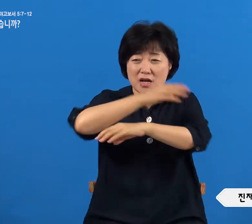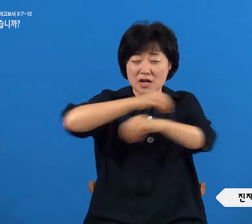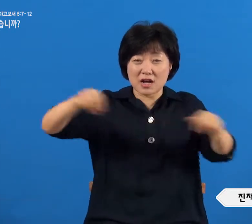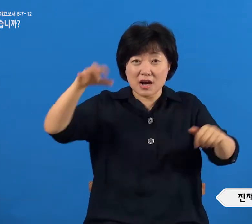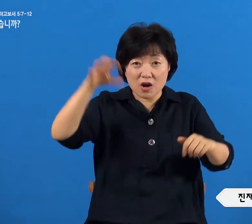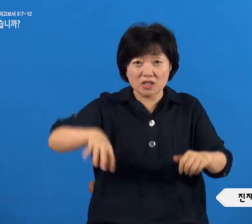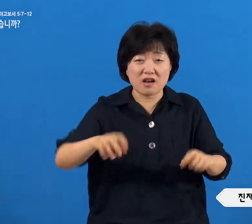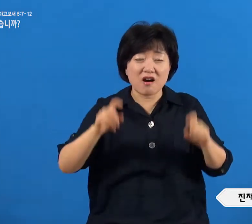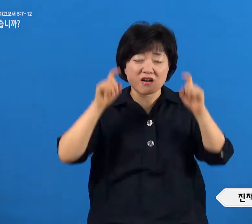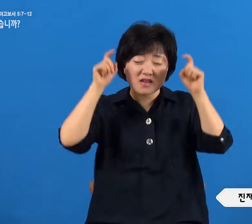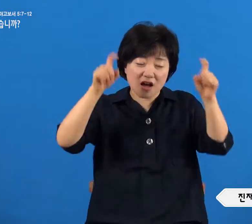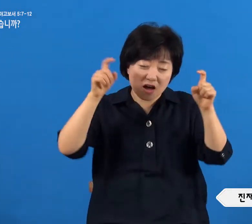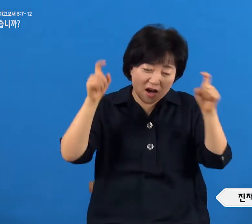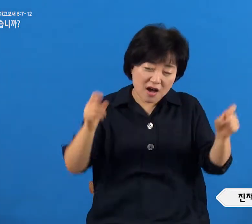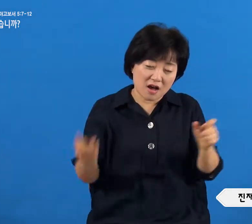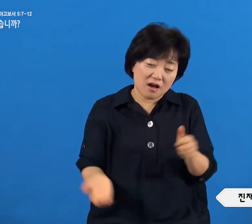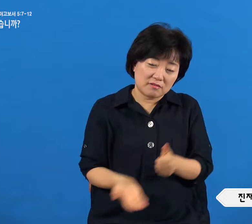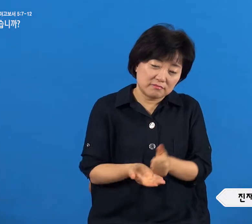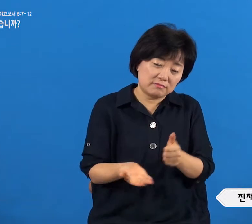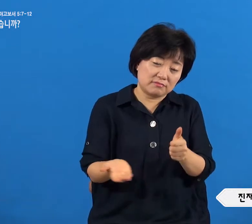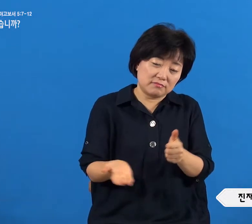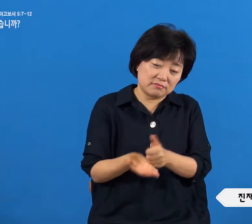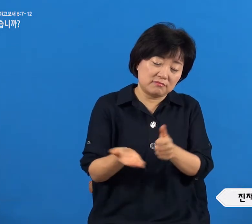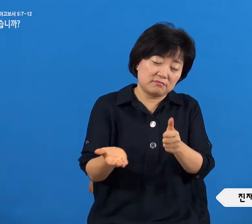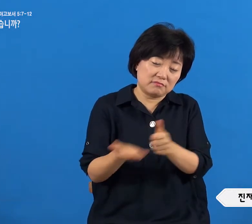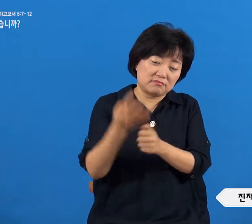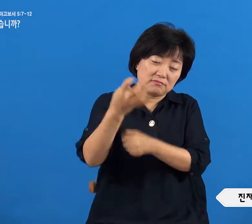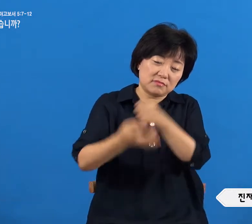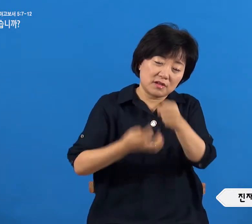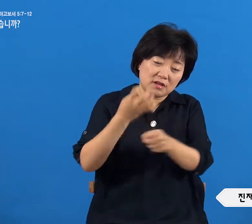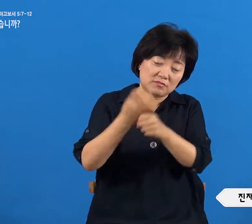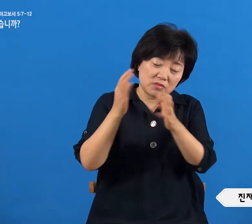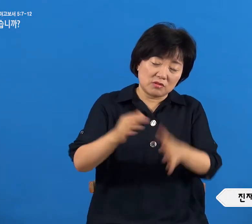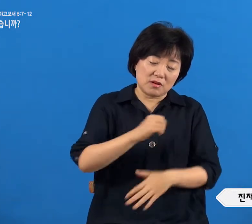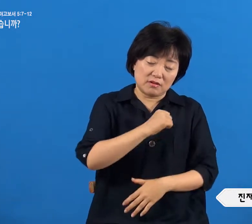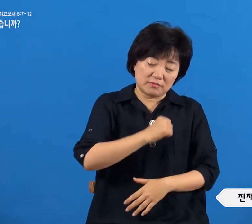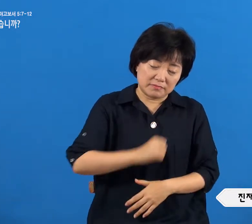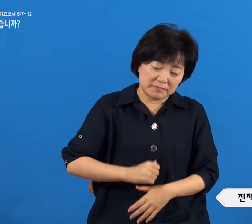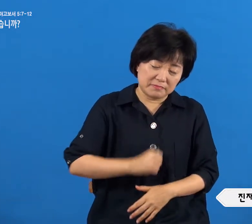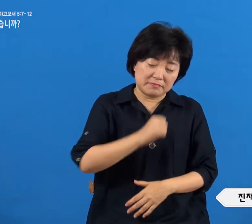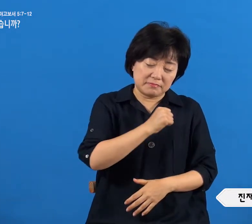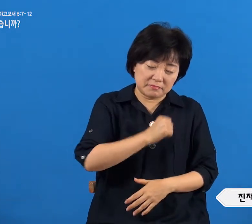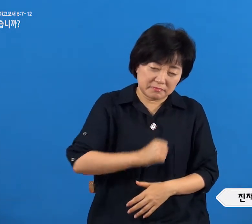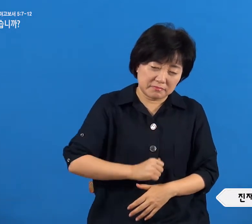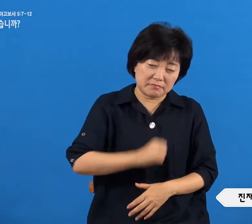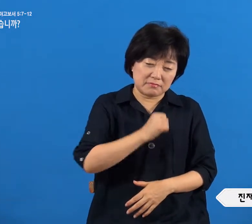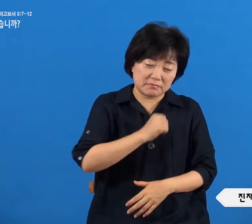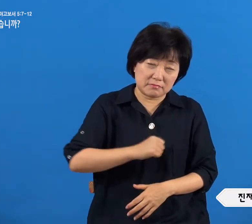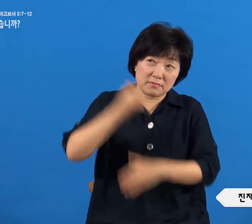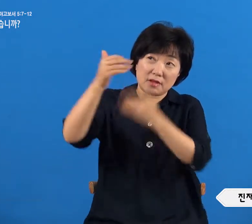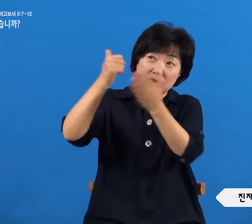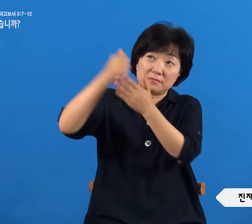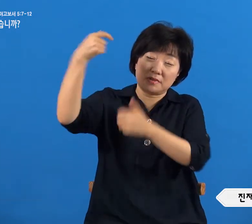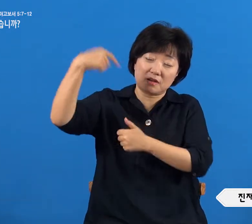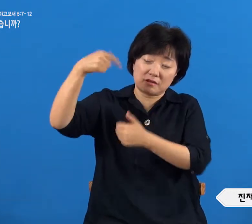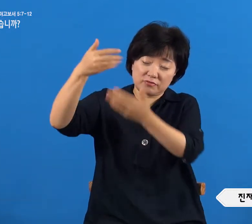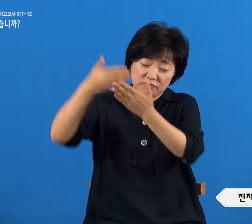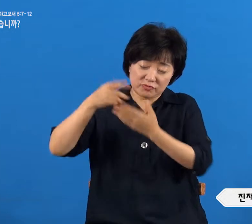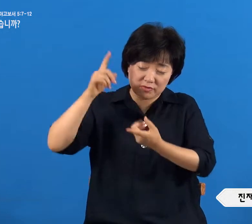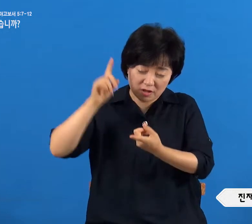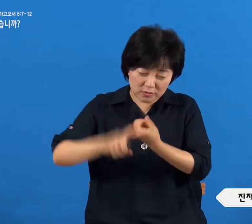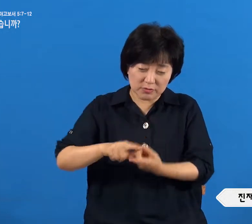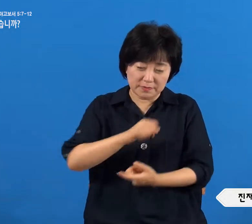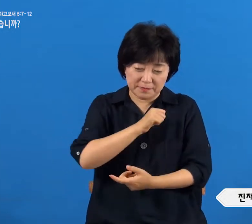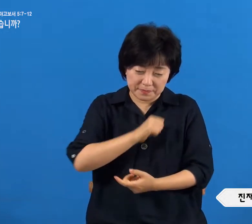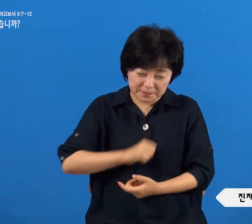양을 치면서 그는 하나님께서 그의 삶 가운데 인내를 가르치시는 것을 경험합니다.